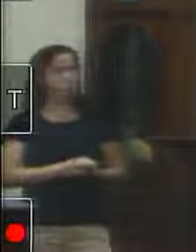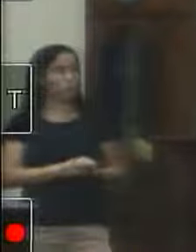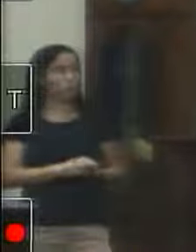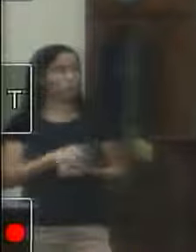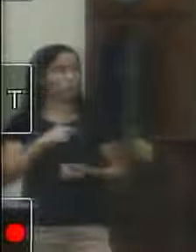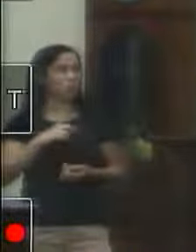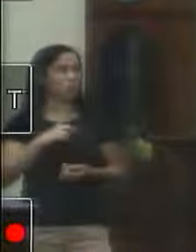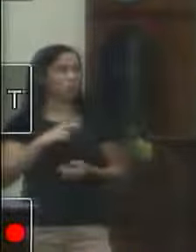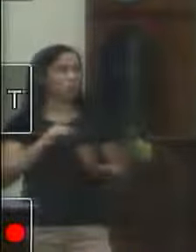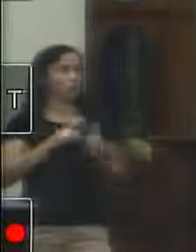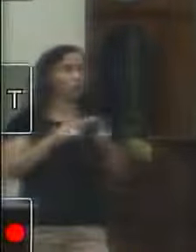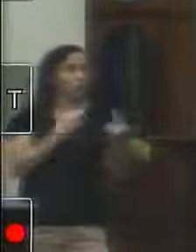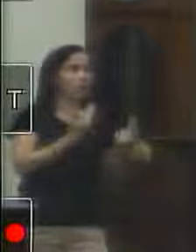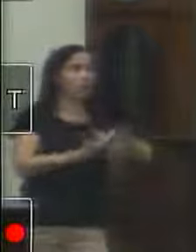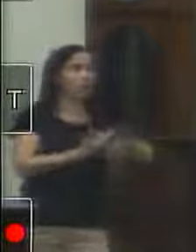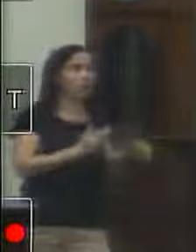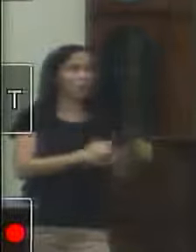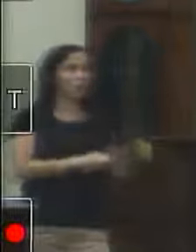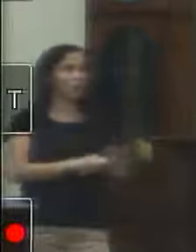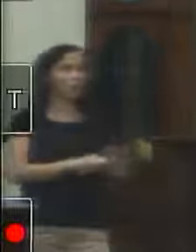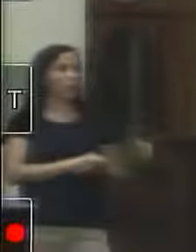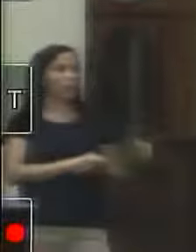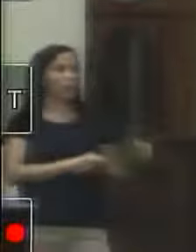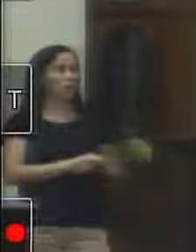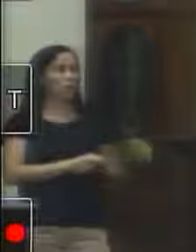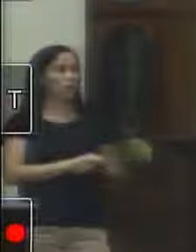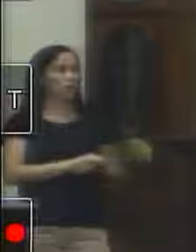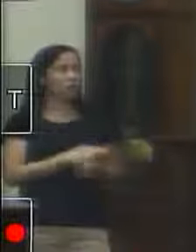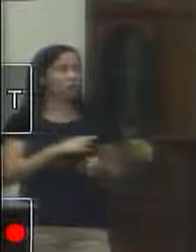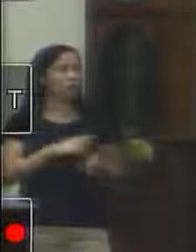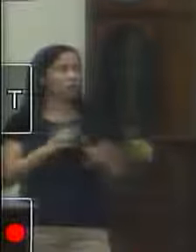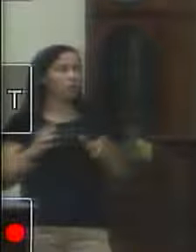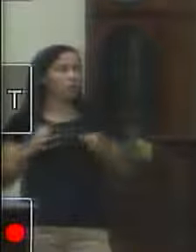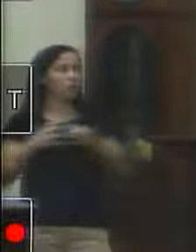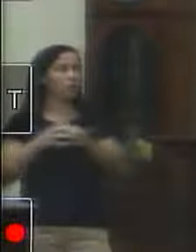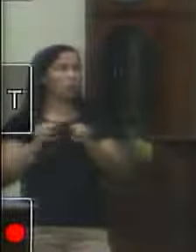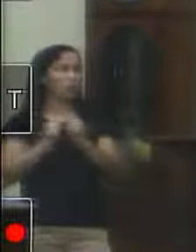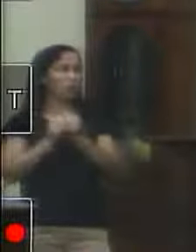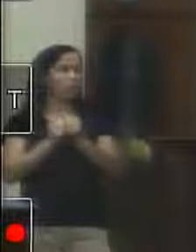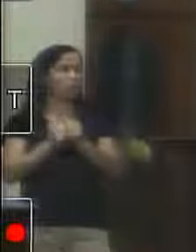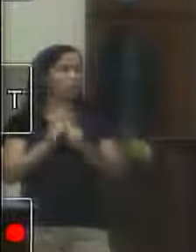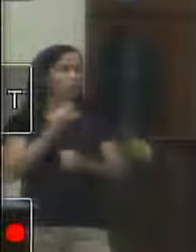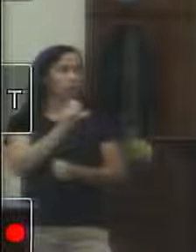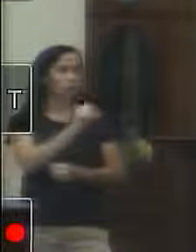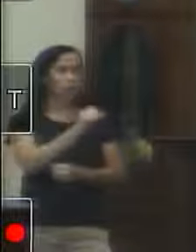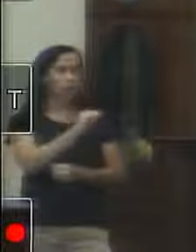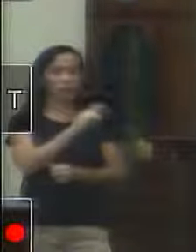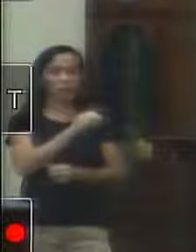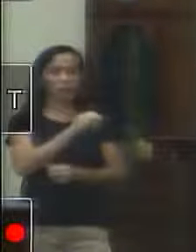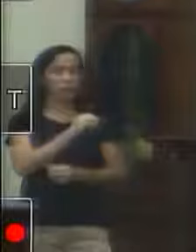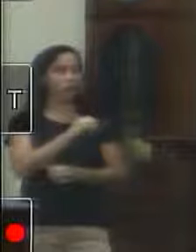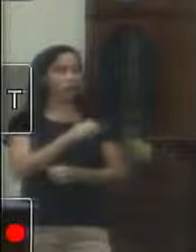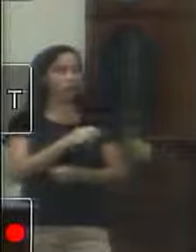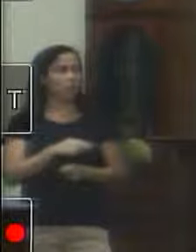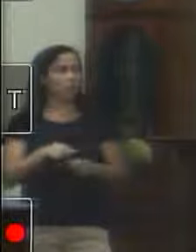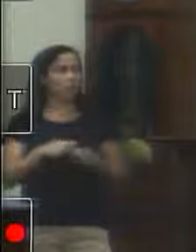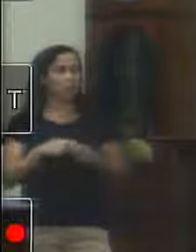houve reunião na qual participei, junto com o vereador Silvio Graça,